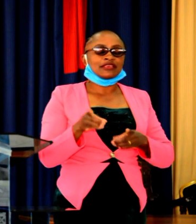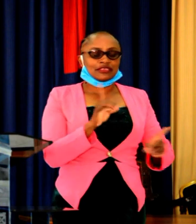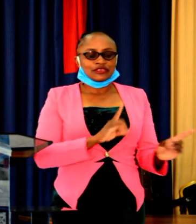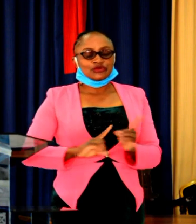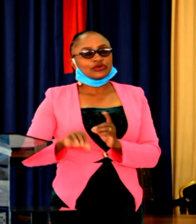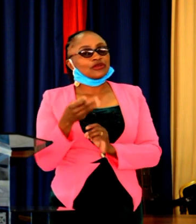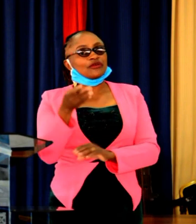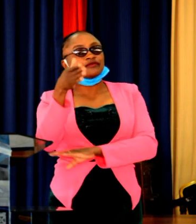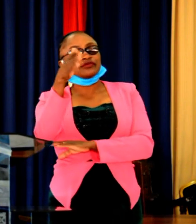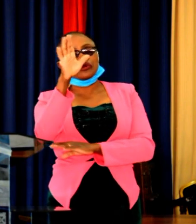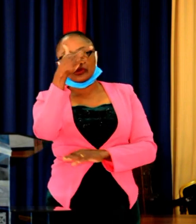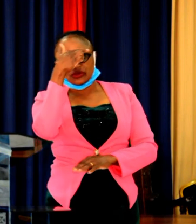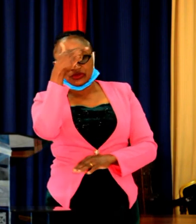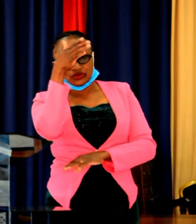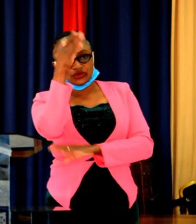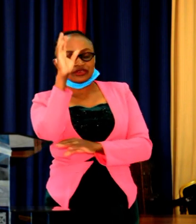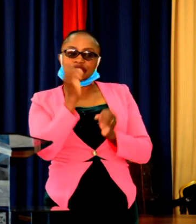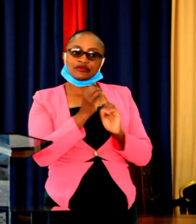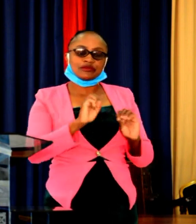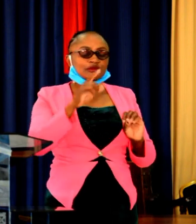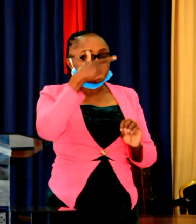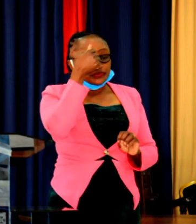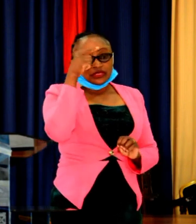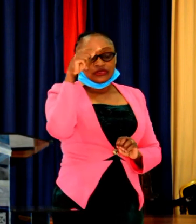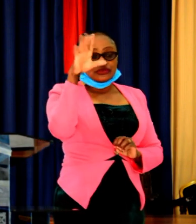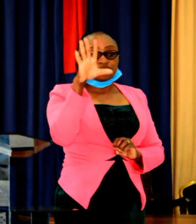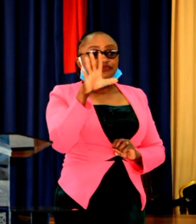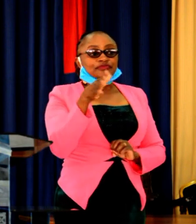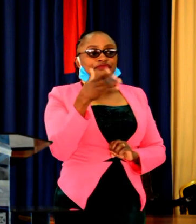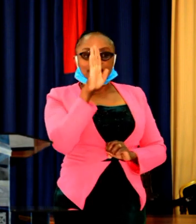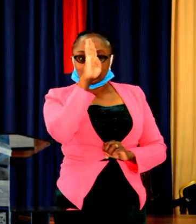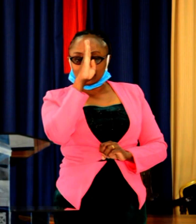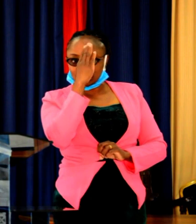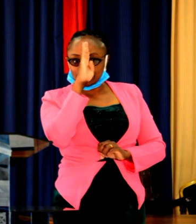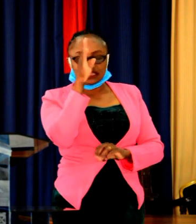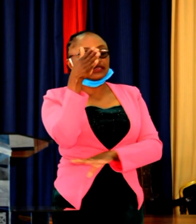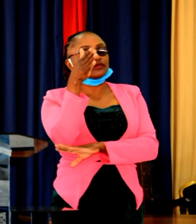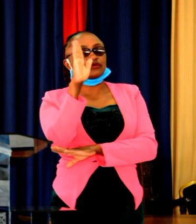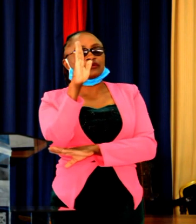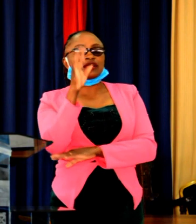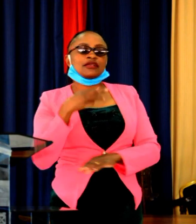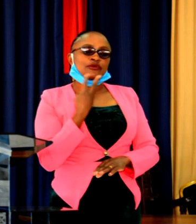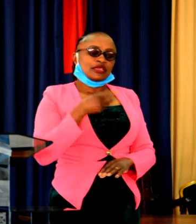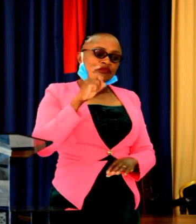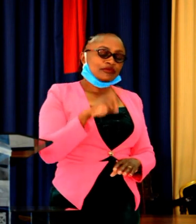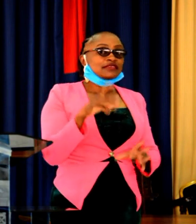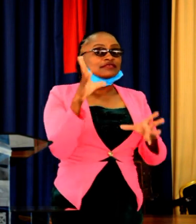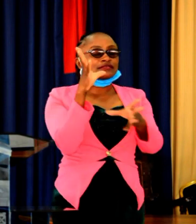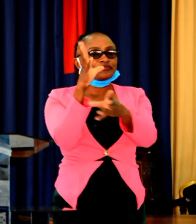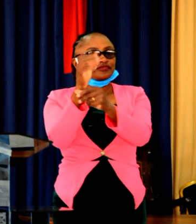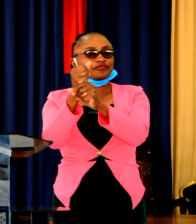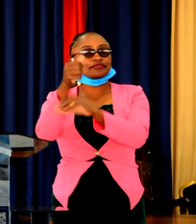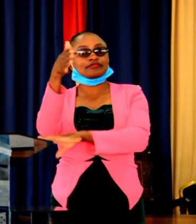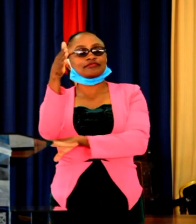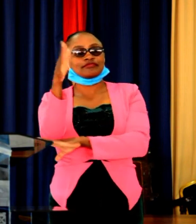Mungu because you have doubted God." Lazima tumtumainie Mungu. Na baadaye kidogo inasemekana kwamba kuna